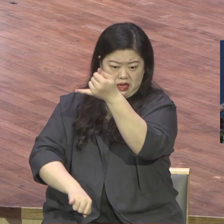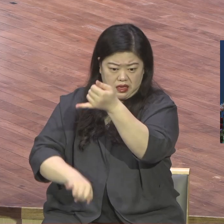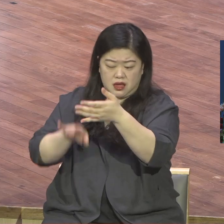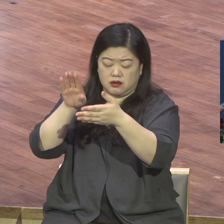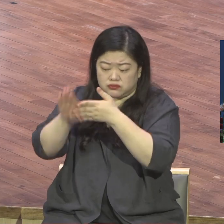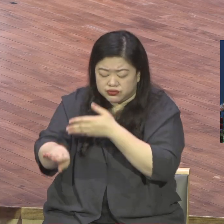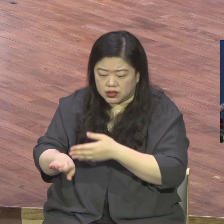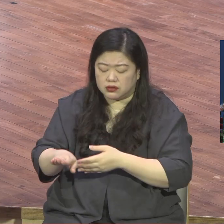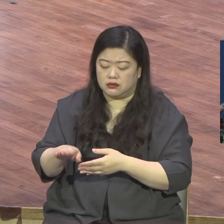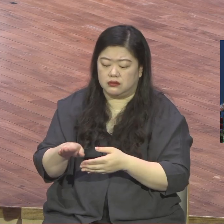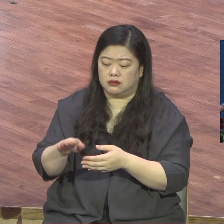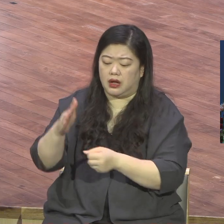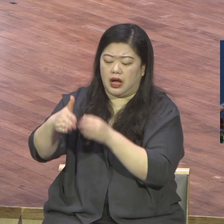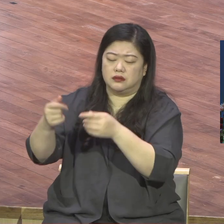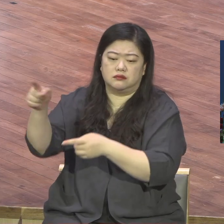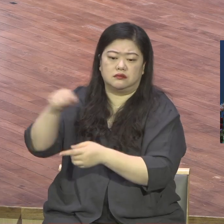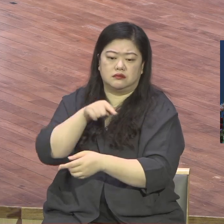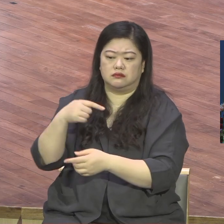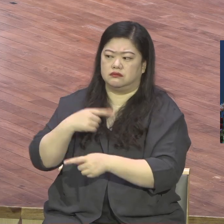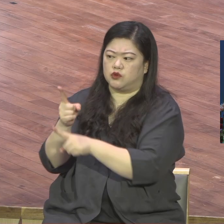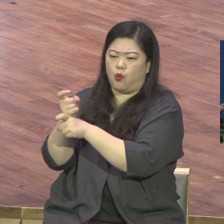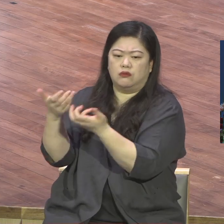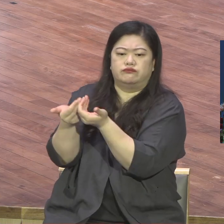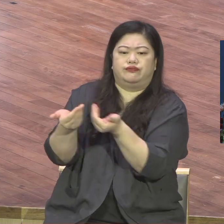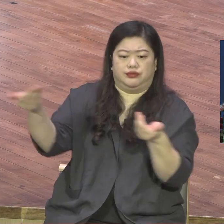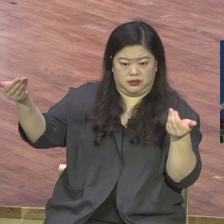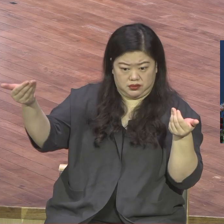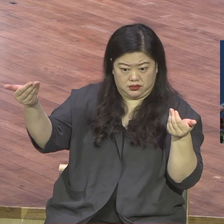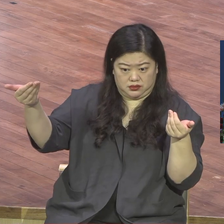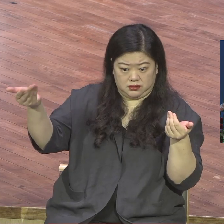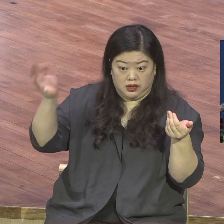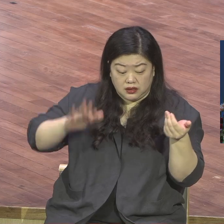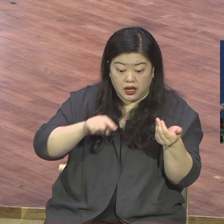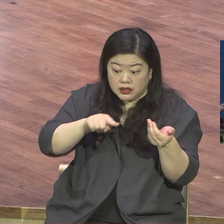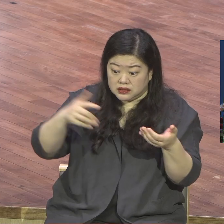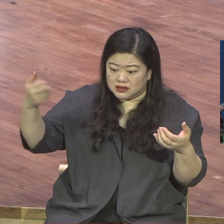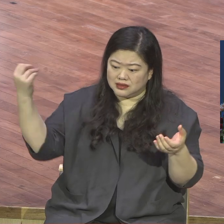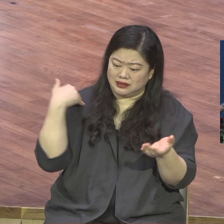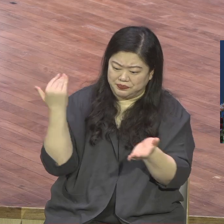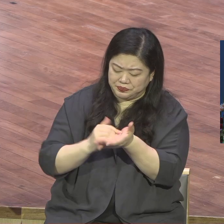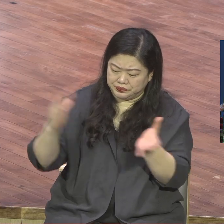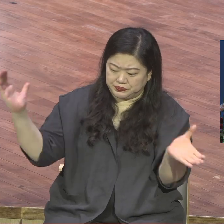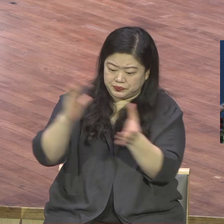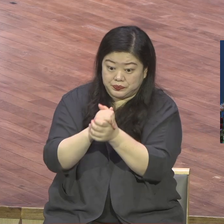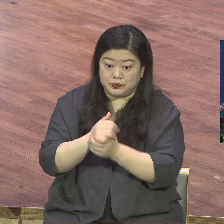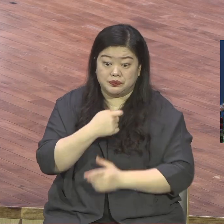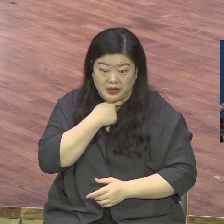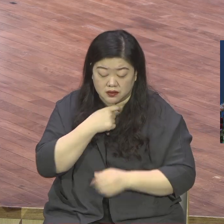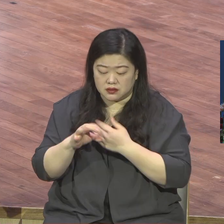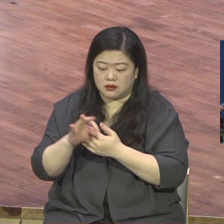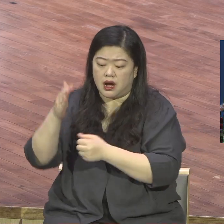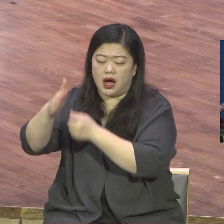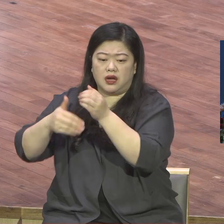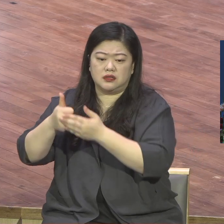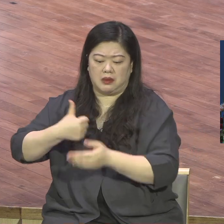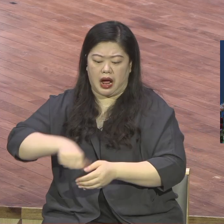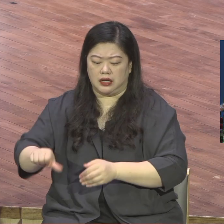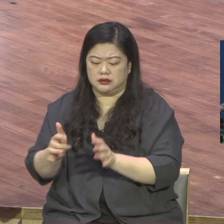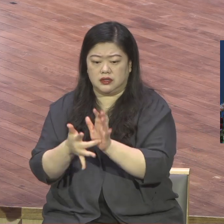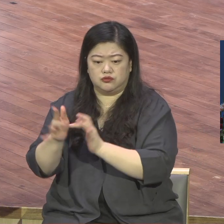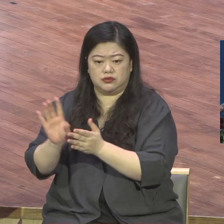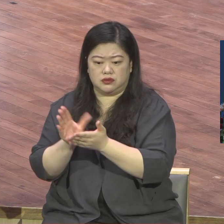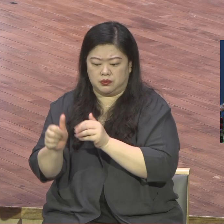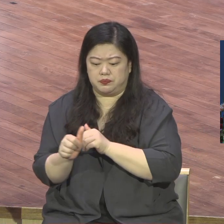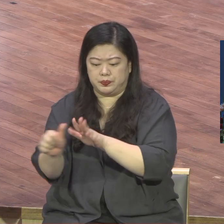사랑으로 은혜를 베풀어 주셨는데 그것이 바로 예수 그리스도의 십자가를 통한 회복이었어요.